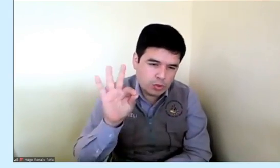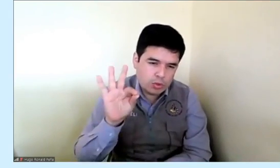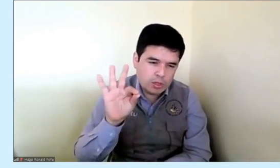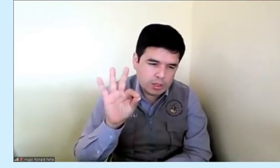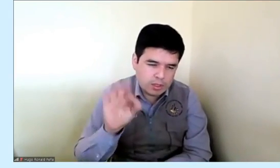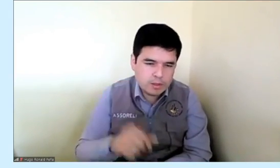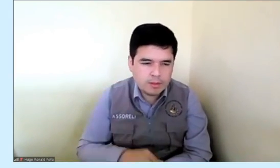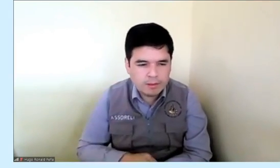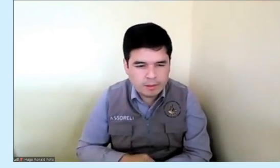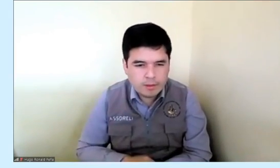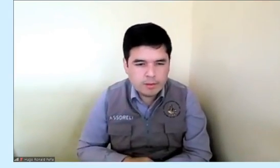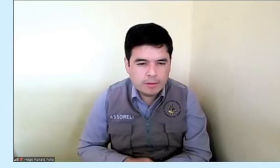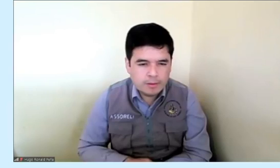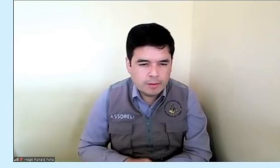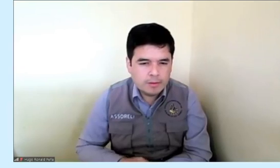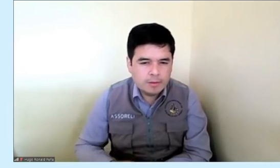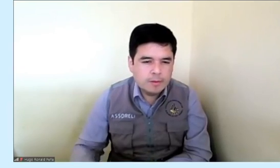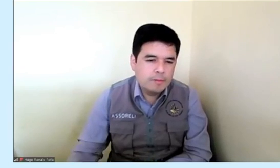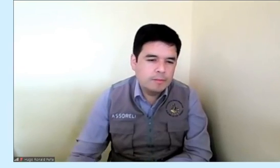¿Cuál escoges?